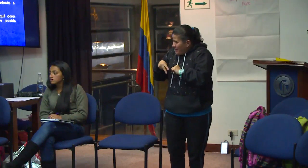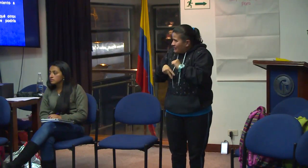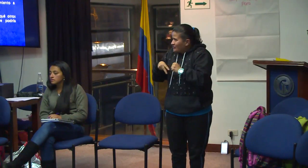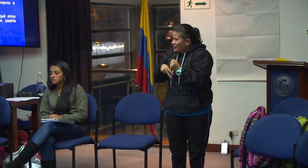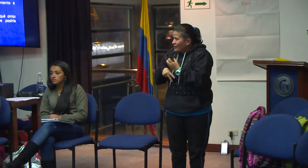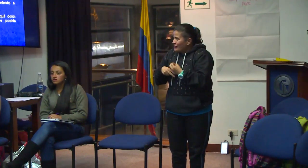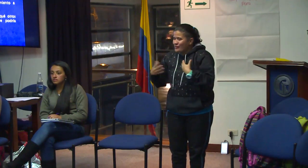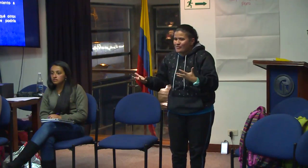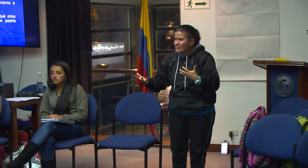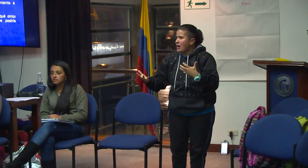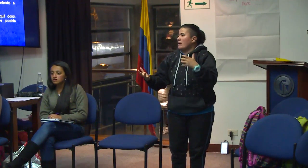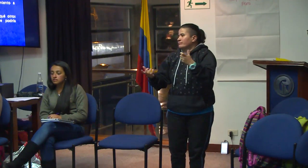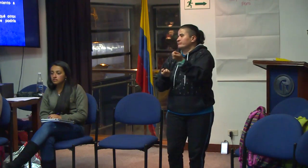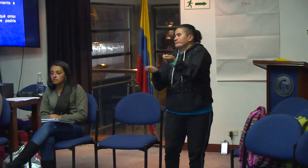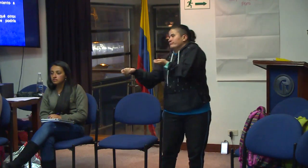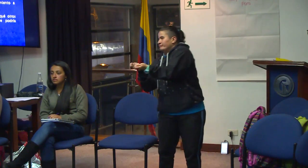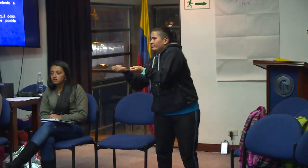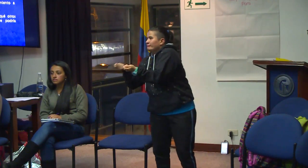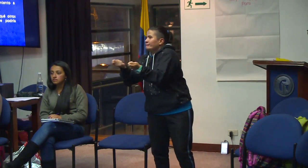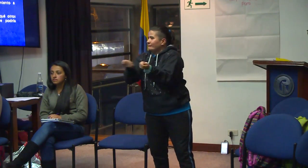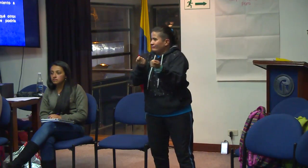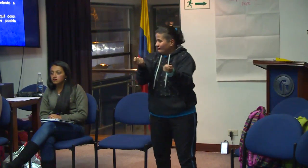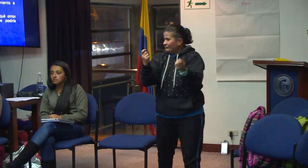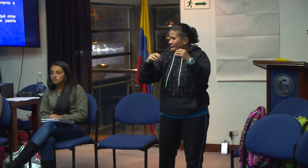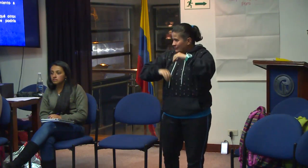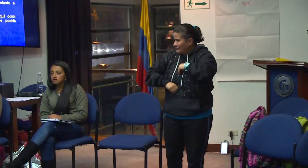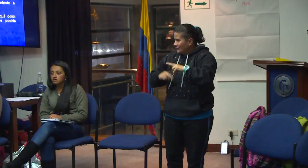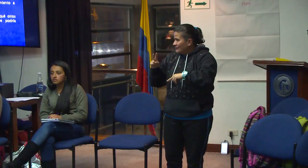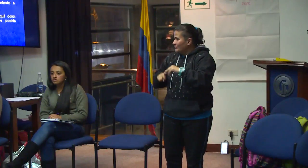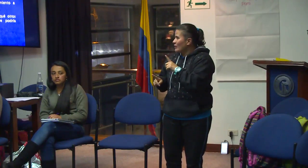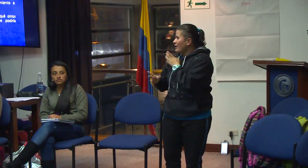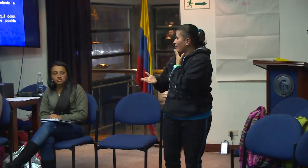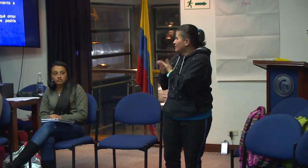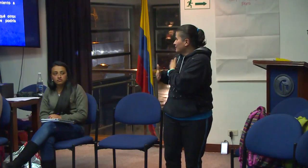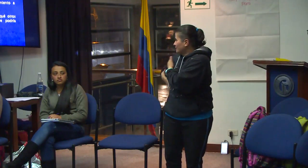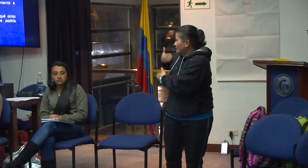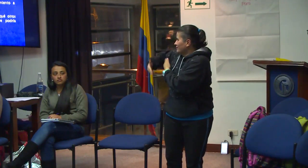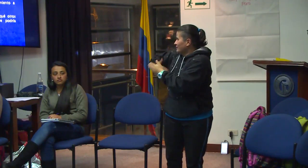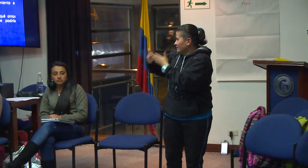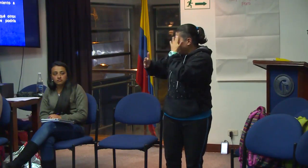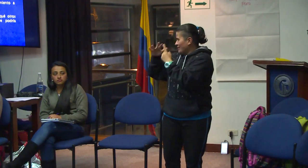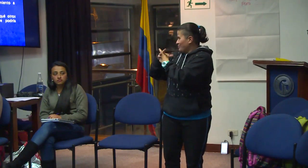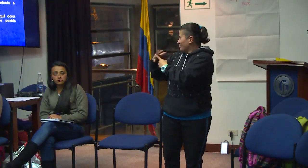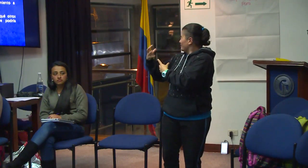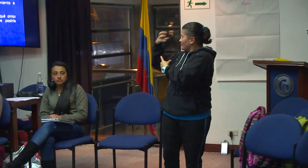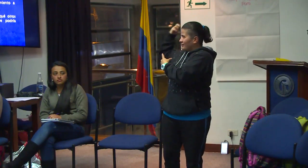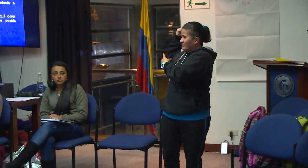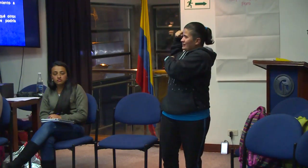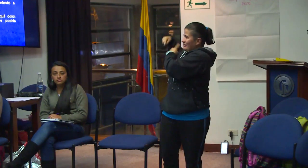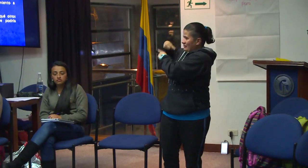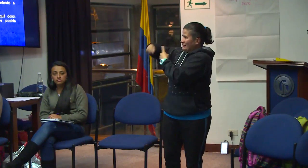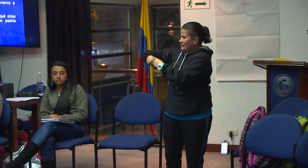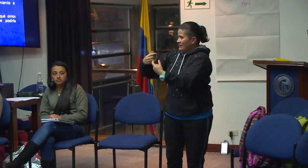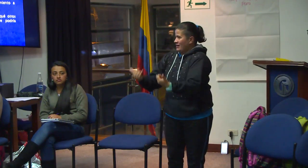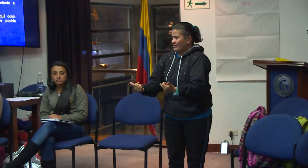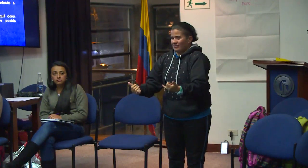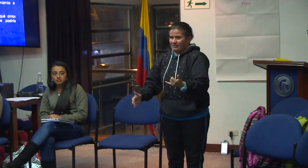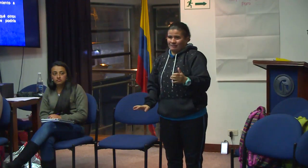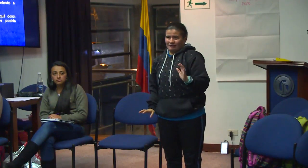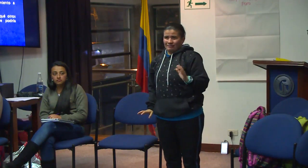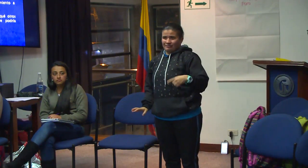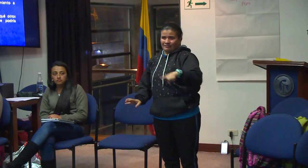de lado, sino como yo como maestra, como poner estrategias para que ellos también puedan participar en esa construcción. Y eso me lo ha